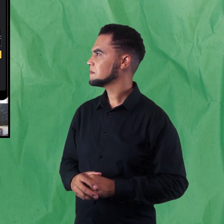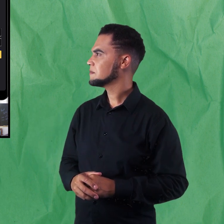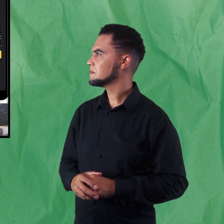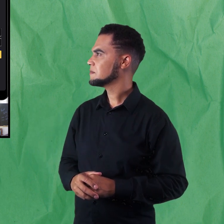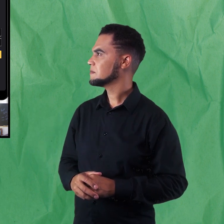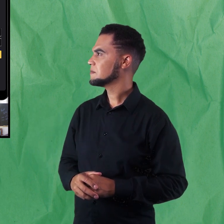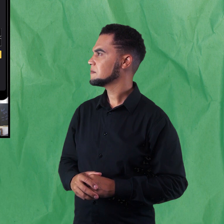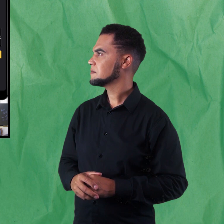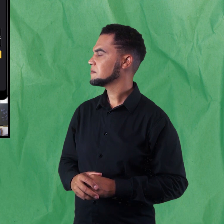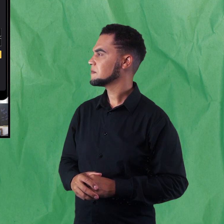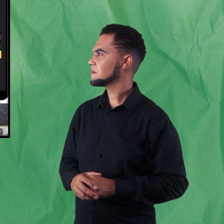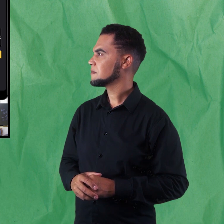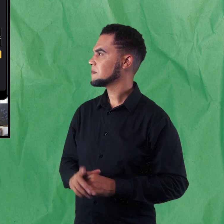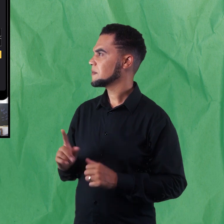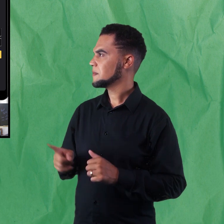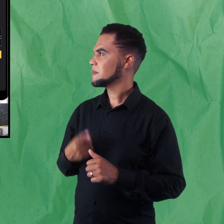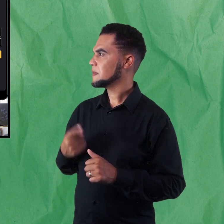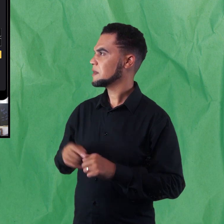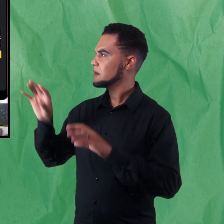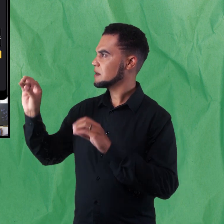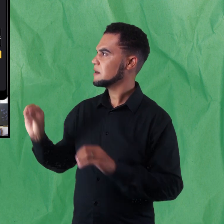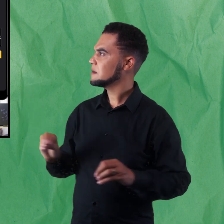que é do Firebase.